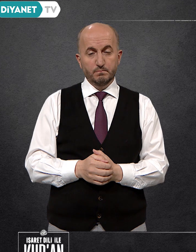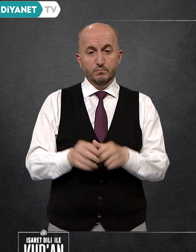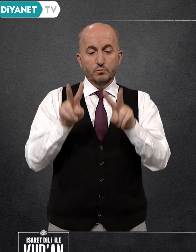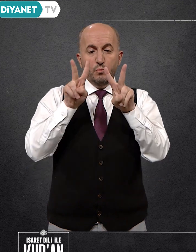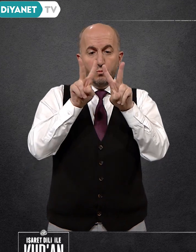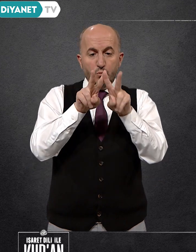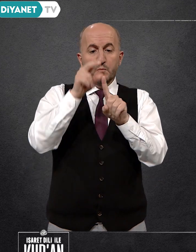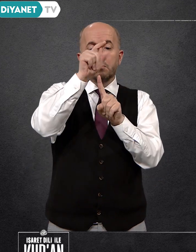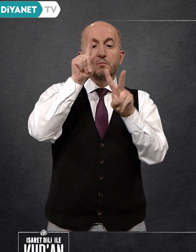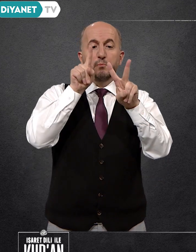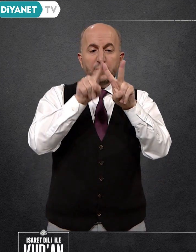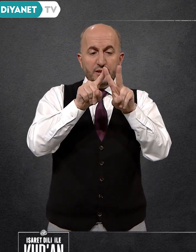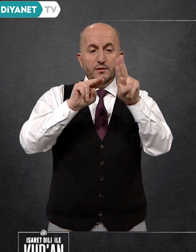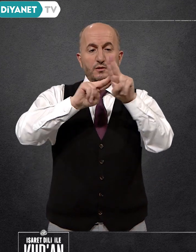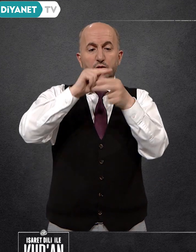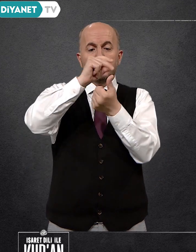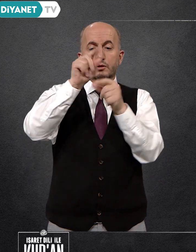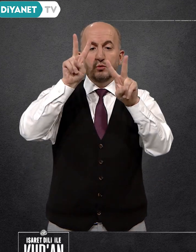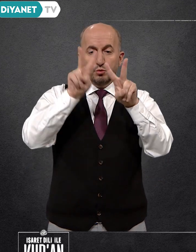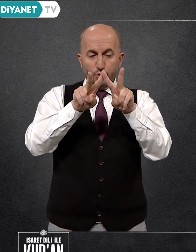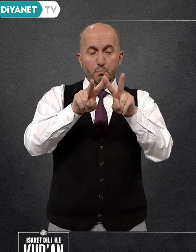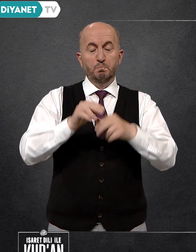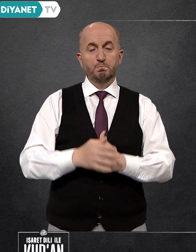mincon mi kum